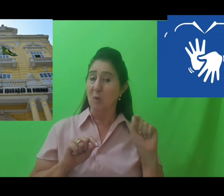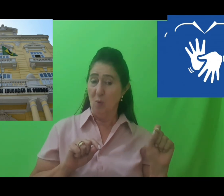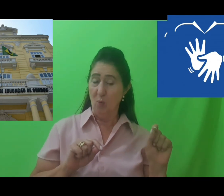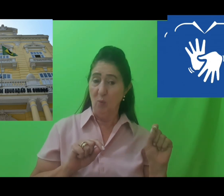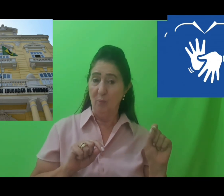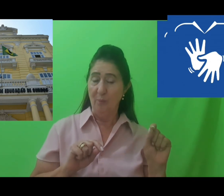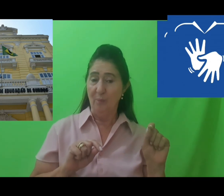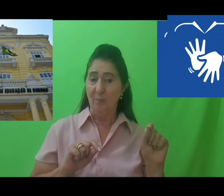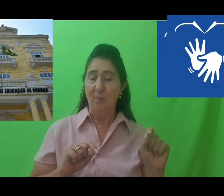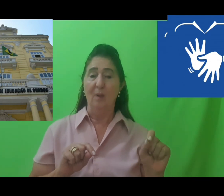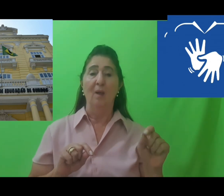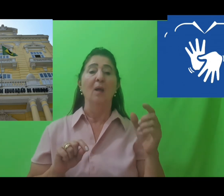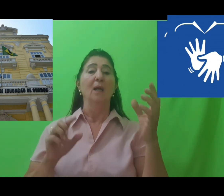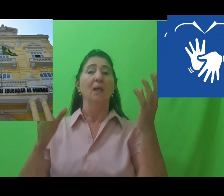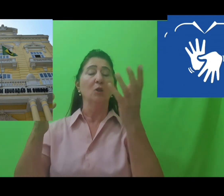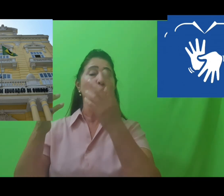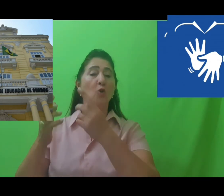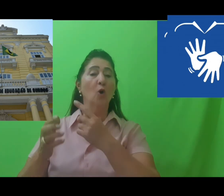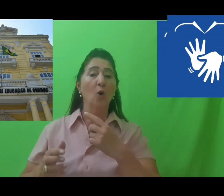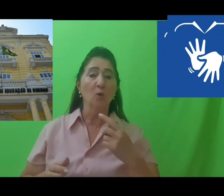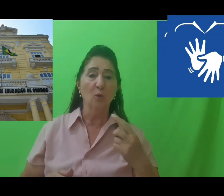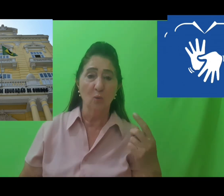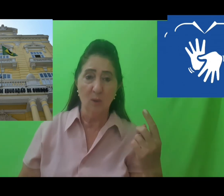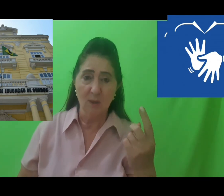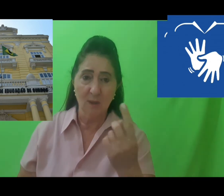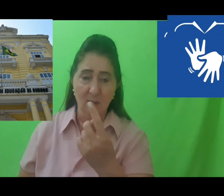assinou, e todos